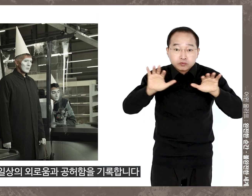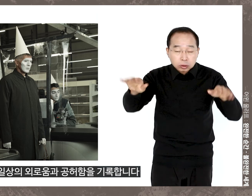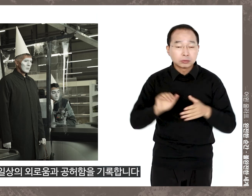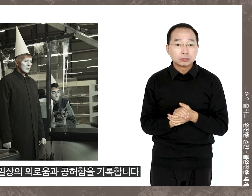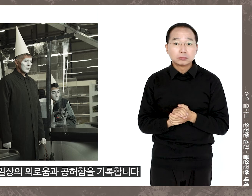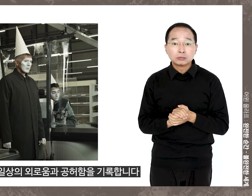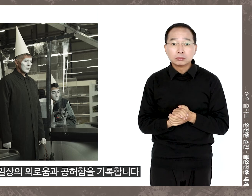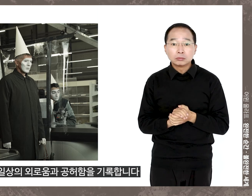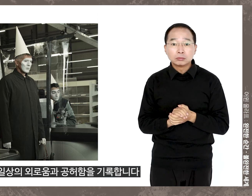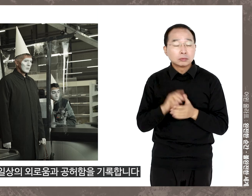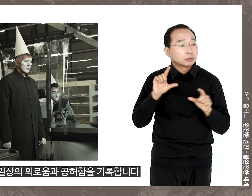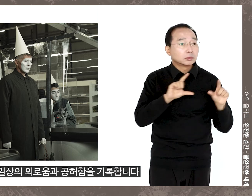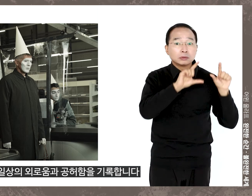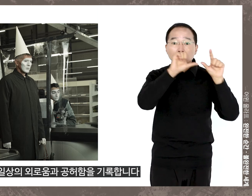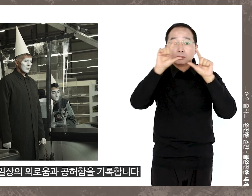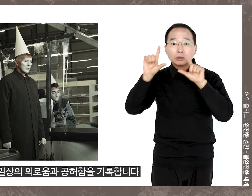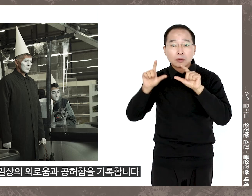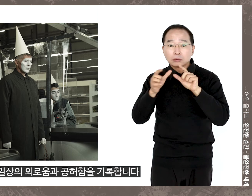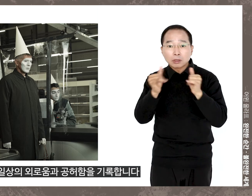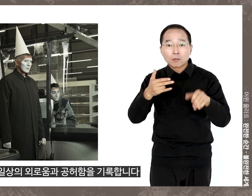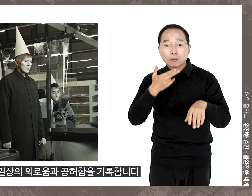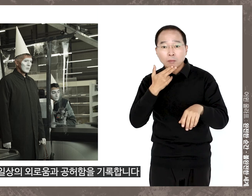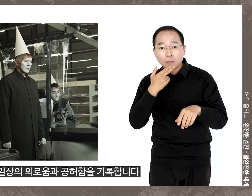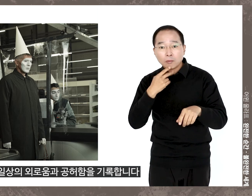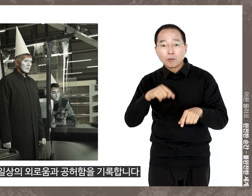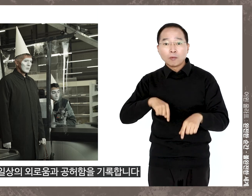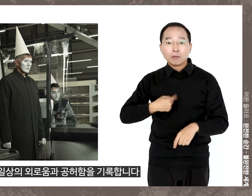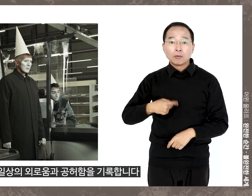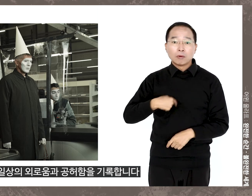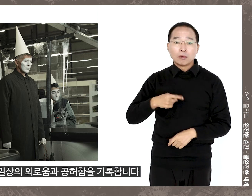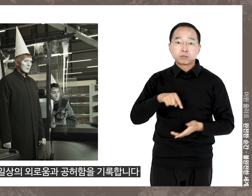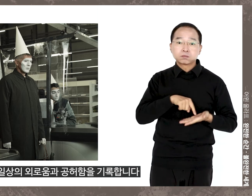외로움과 공허함을 기록합니다.